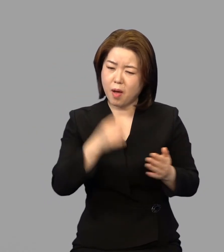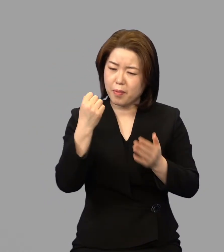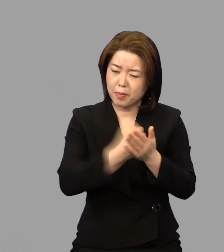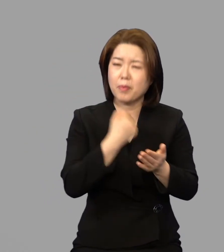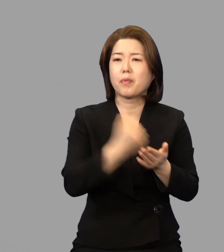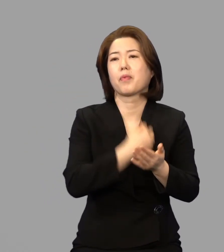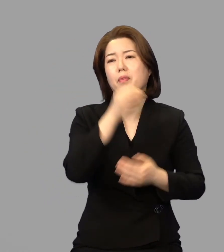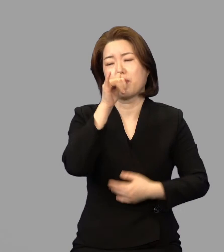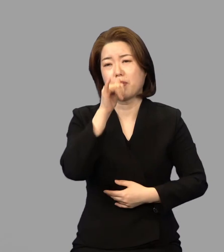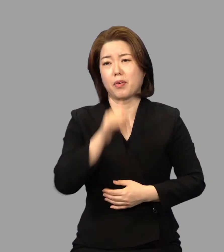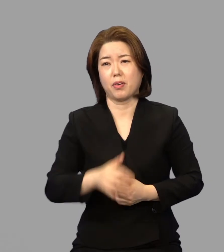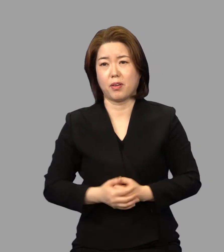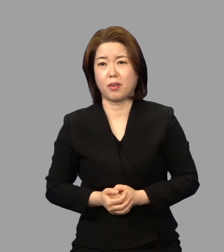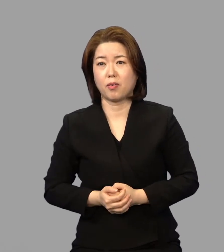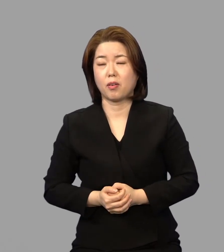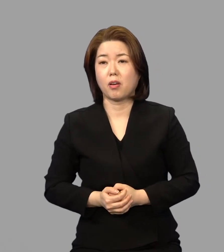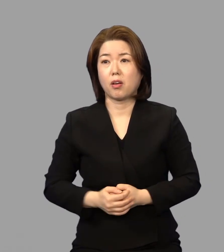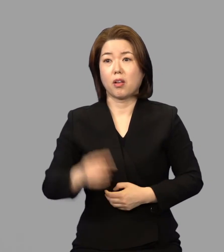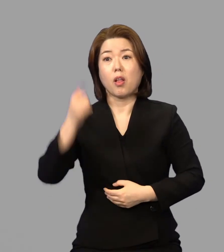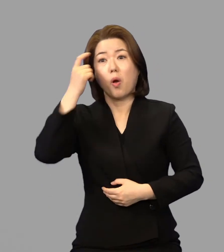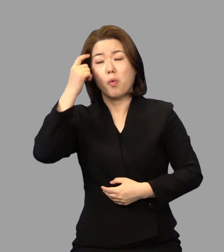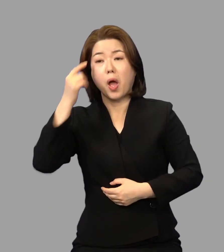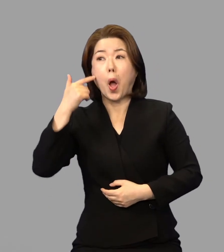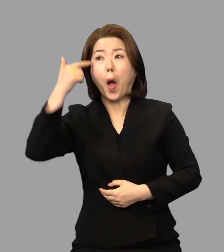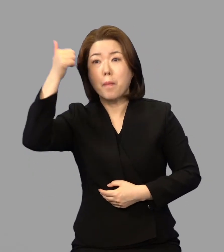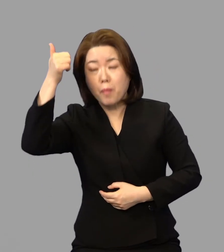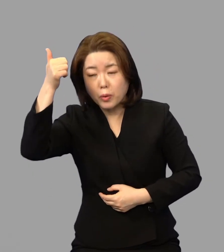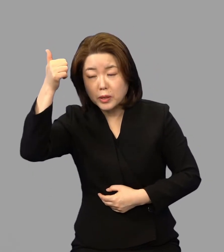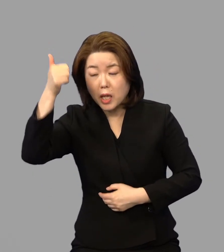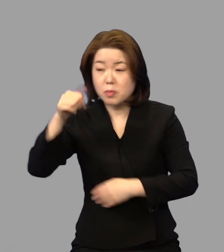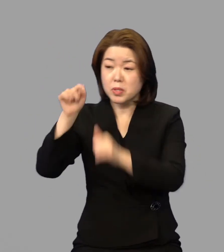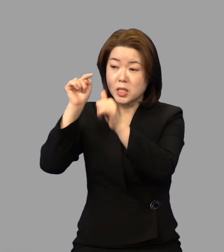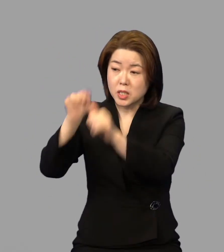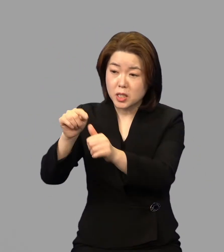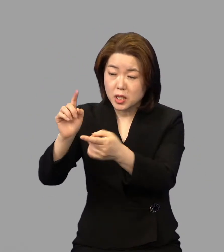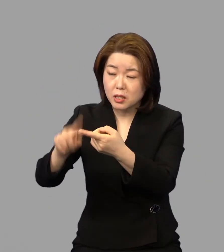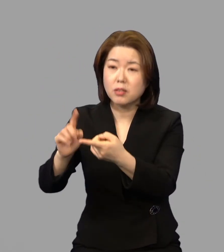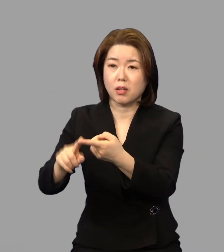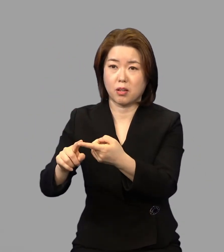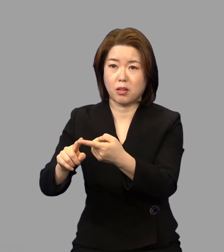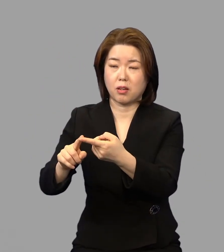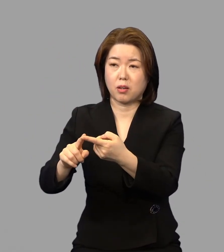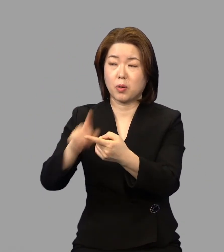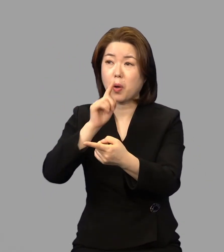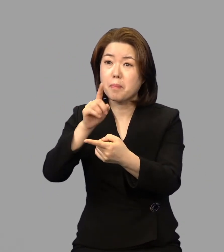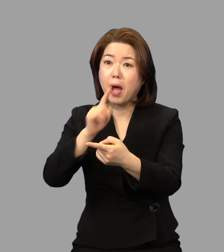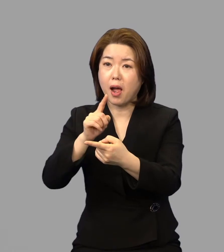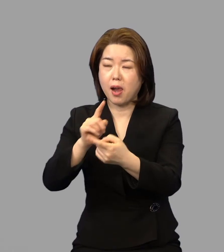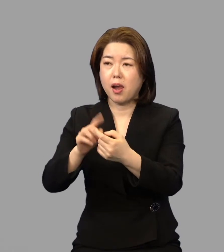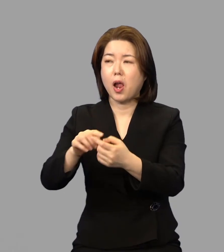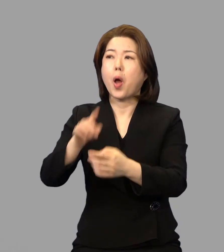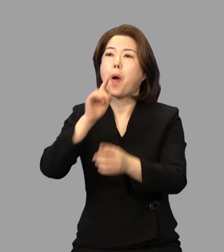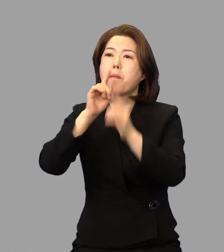서운하더라고. 왜 목사님 하라는 대로 이렇게 표현을 하느냐 말이에요.